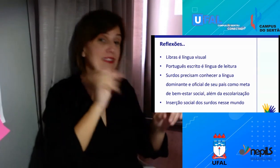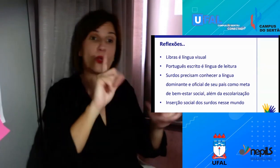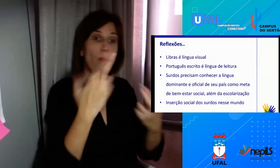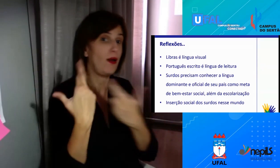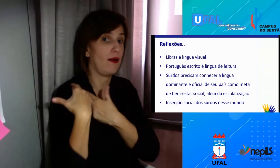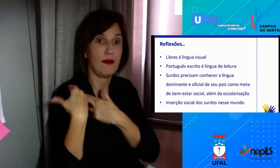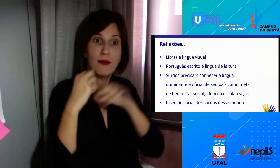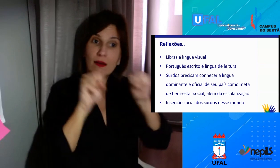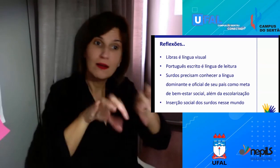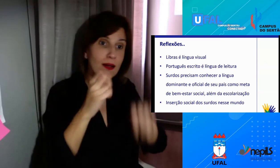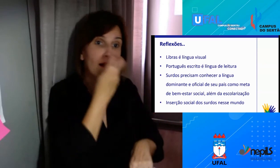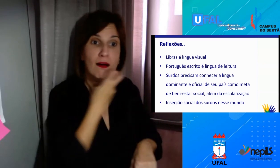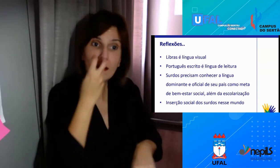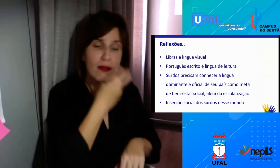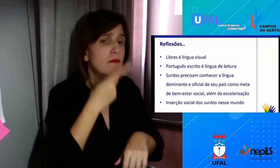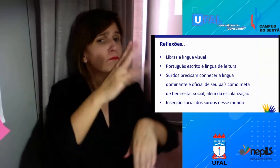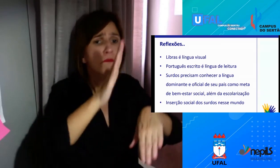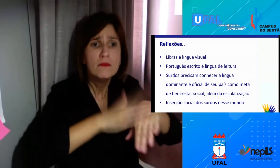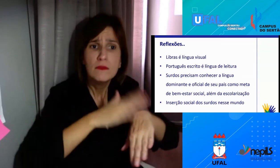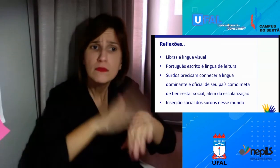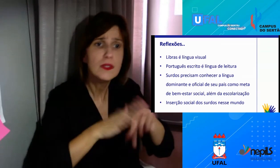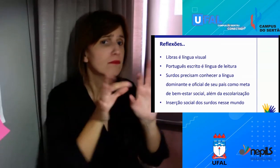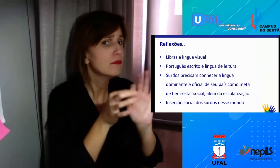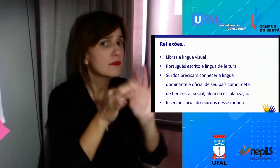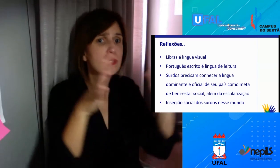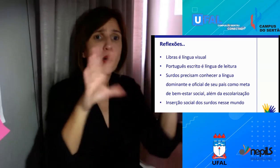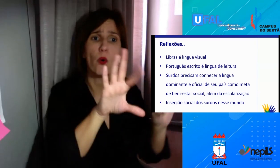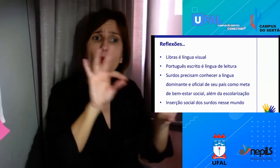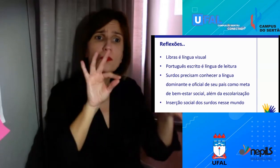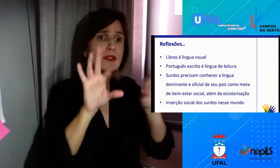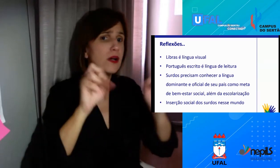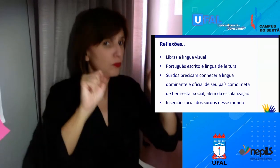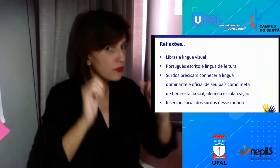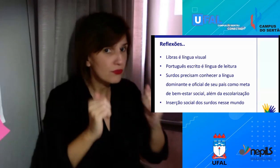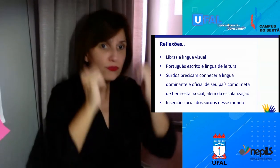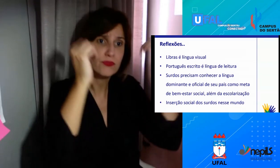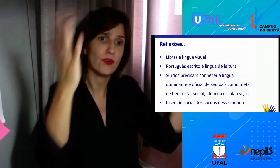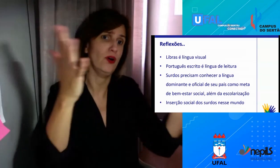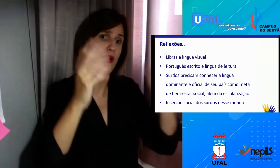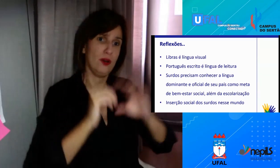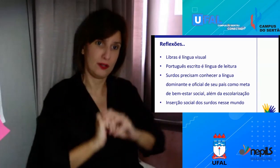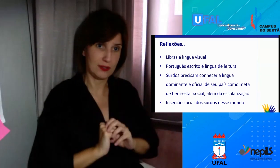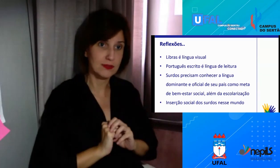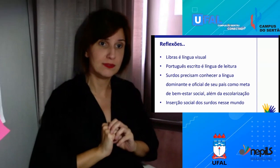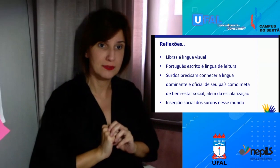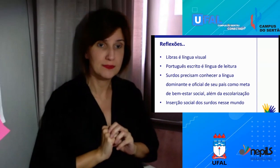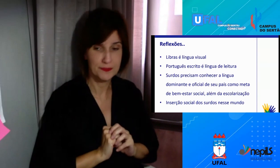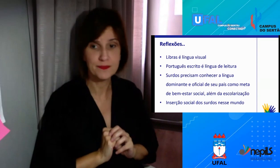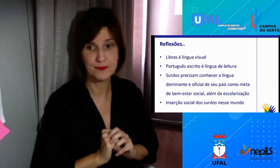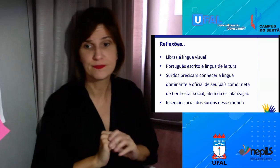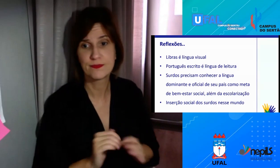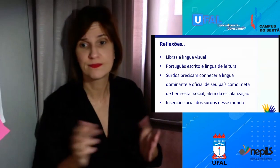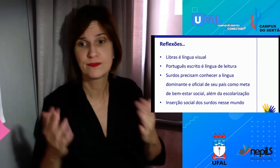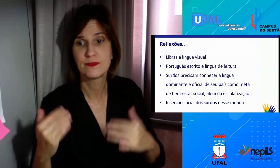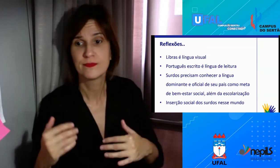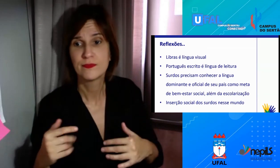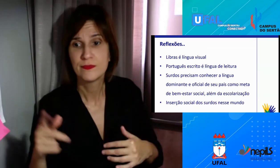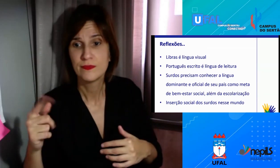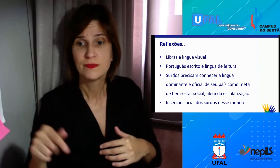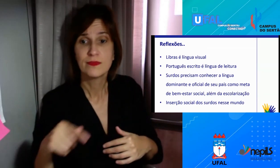fonoarticulatória, ela faz parte também do ensino para a criança. Não, os pais podem optar por esse tipo